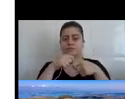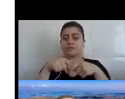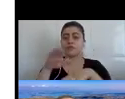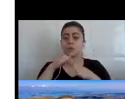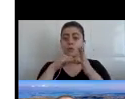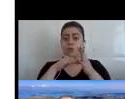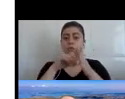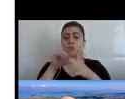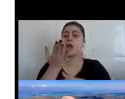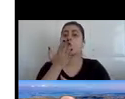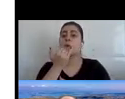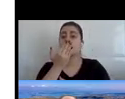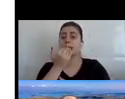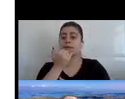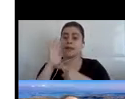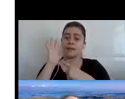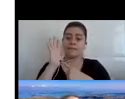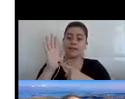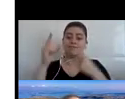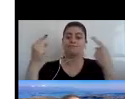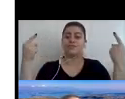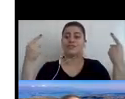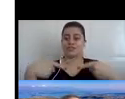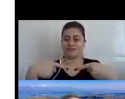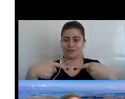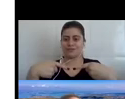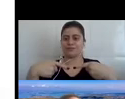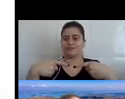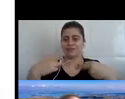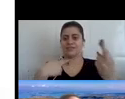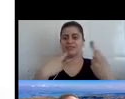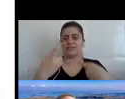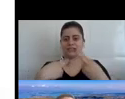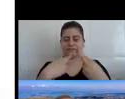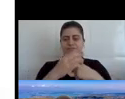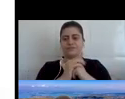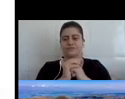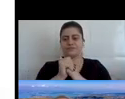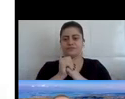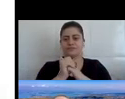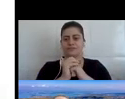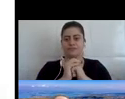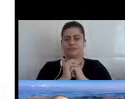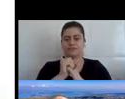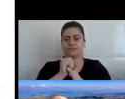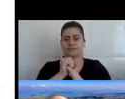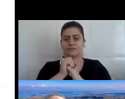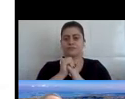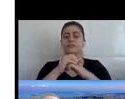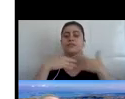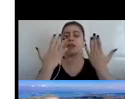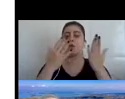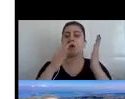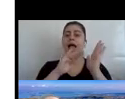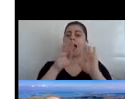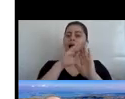a comida aparece como um grande desafio a lidar nessas relações. Então, a partir da nova agenda urbana, né,